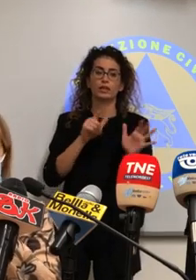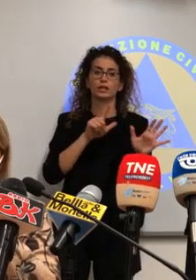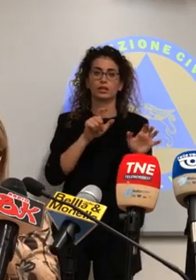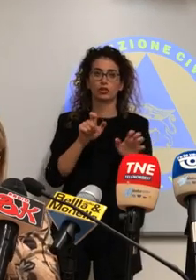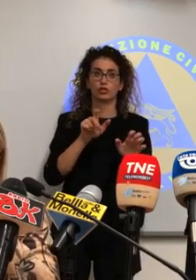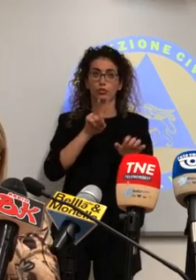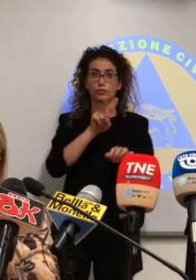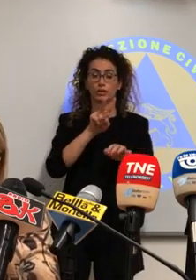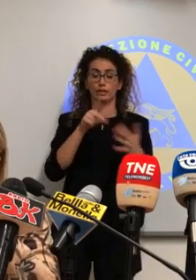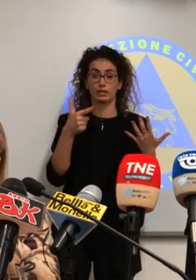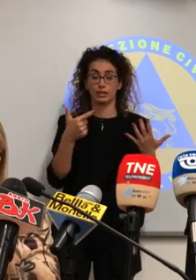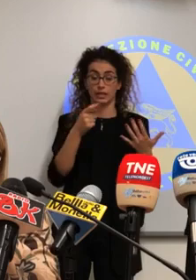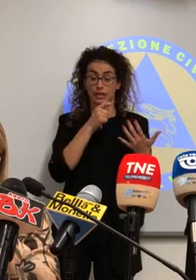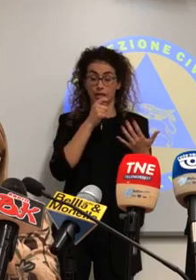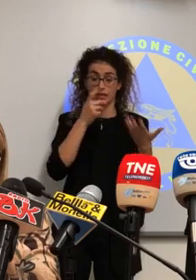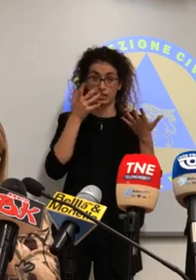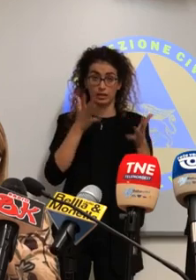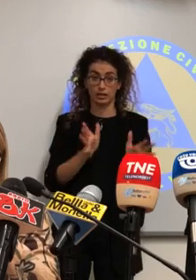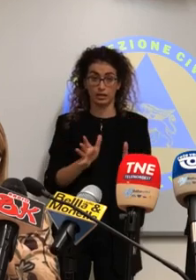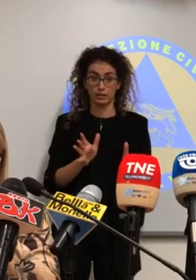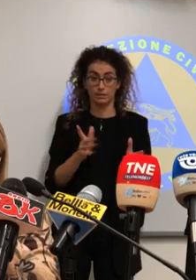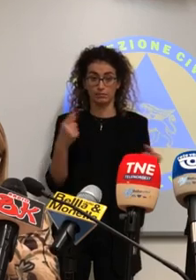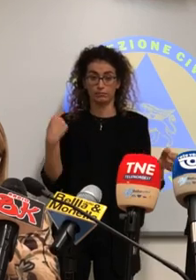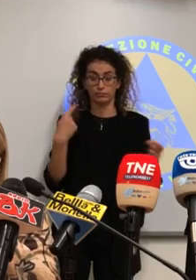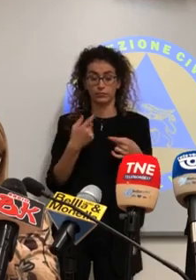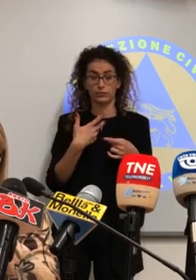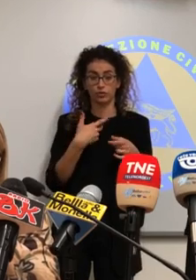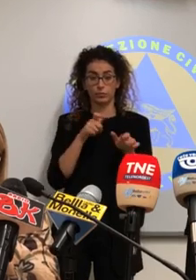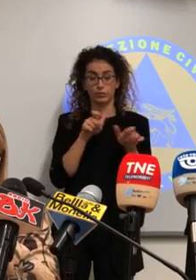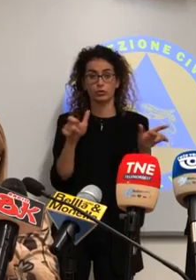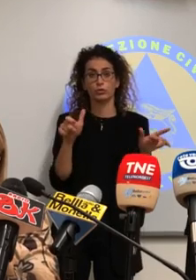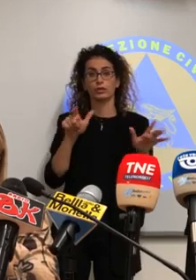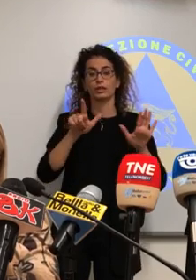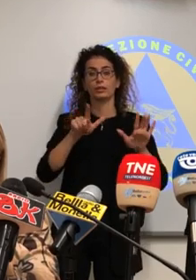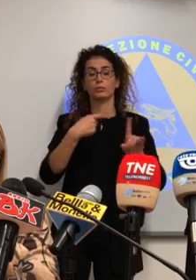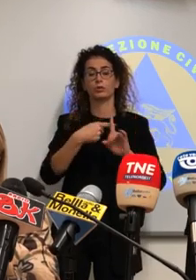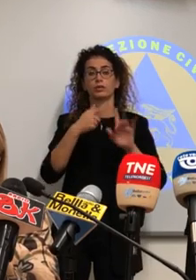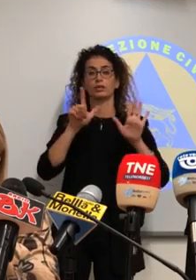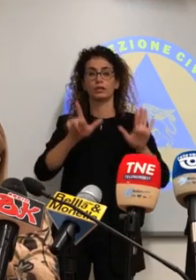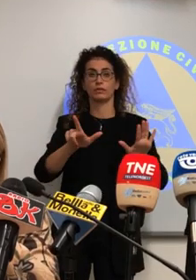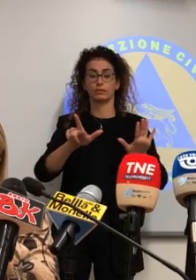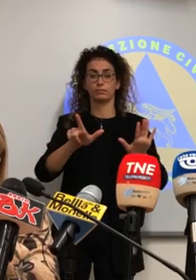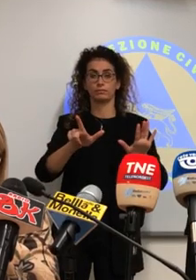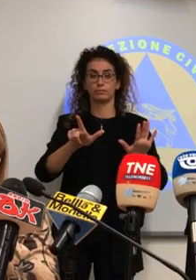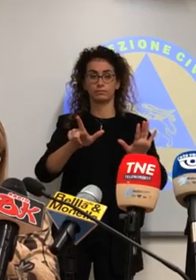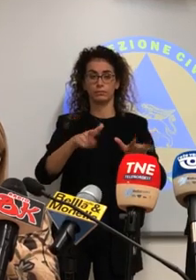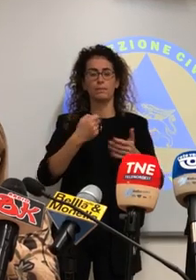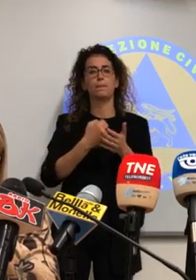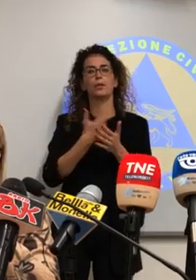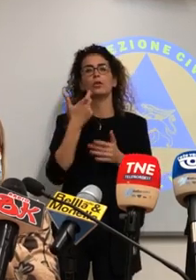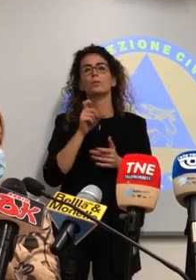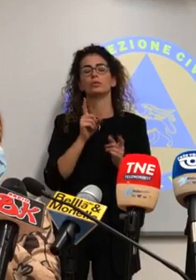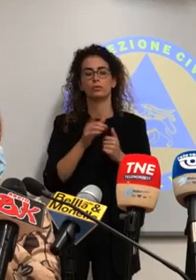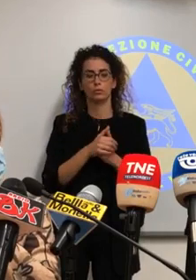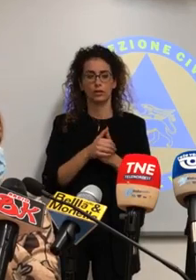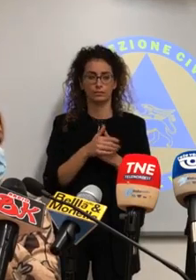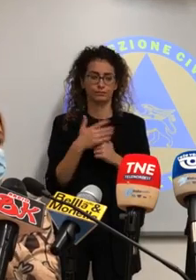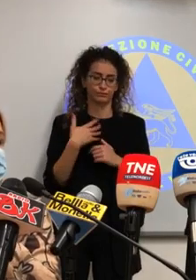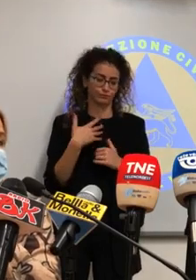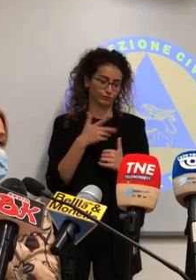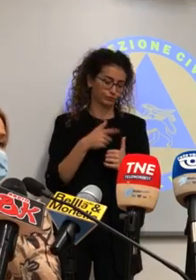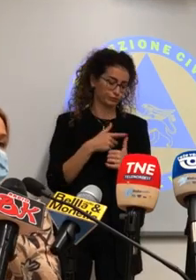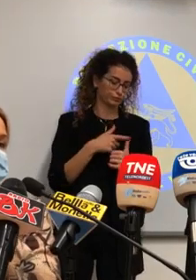11.727 test e finora abbiamo trovato 7 positivi. Questo perché è importante? Perché allora abbiamo da un